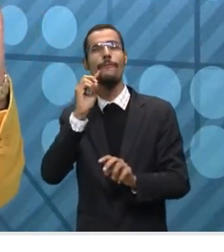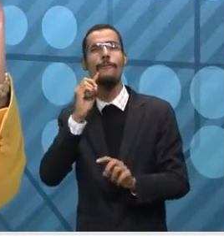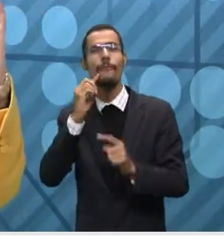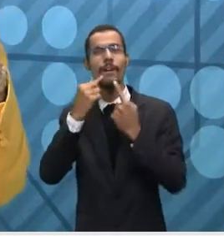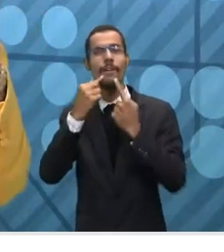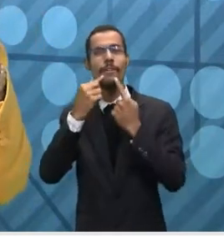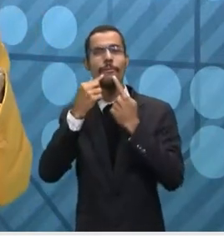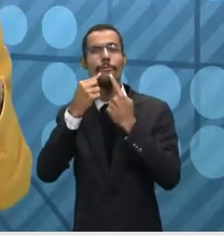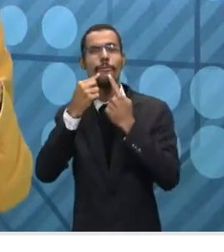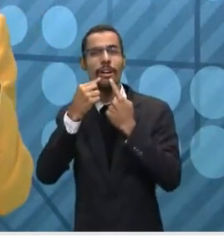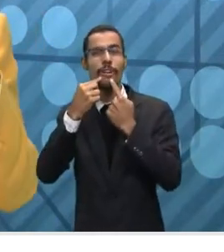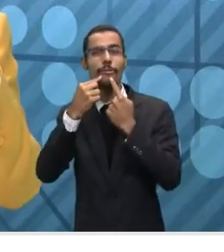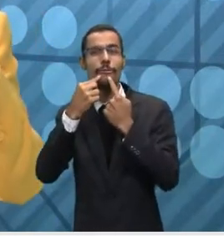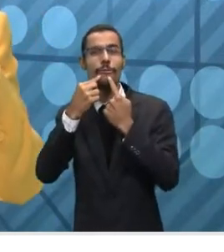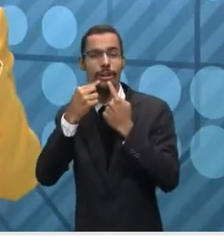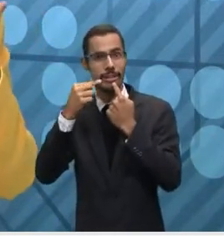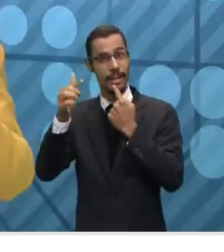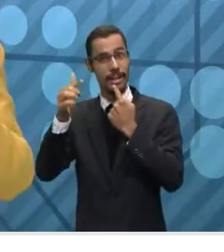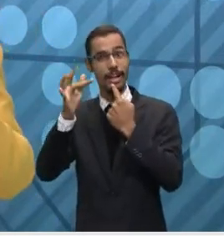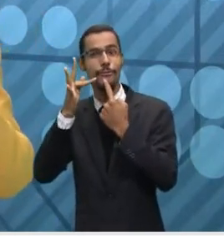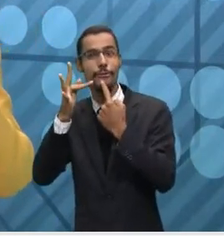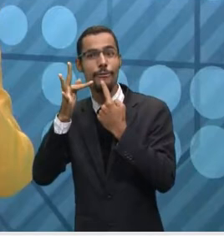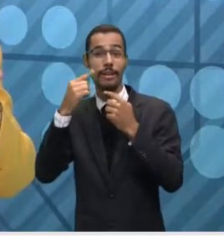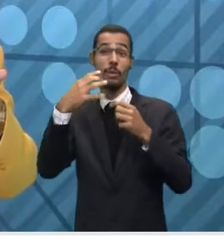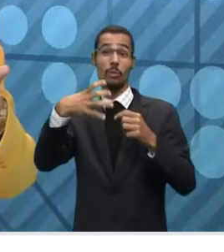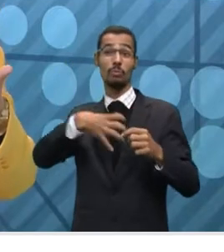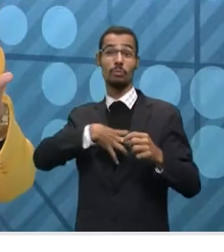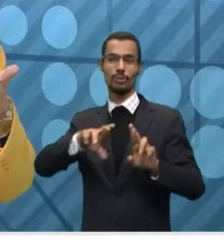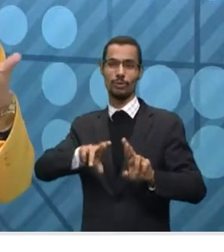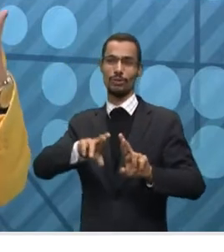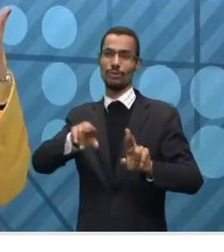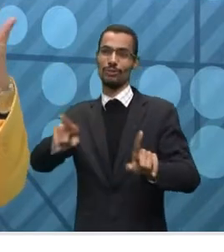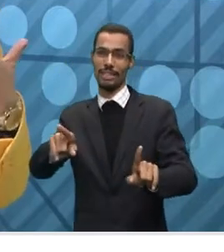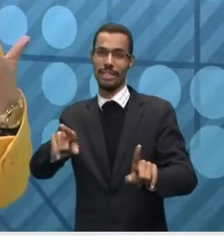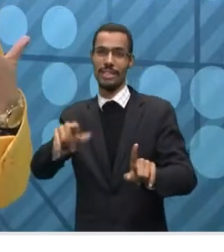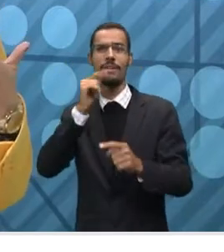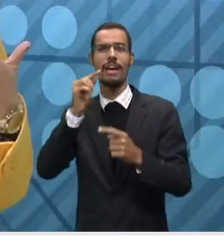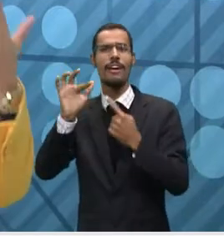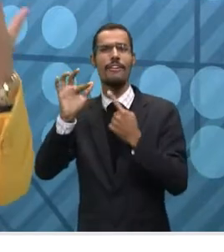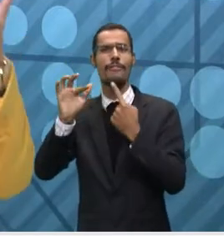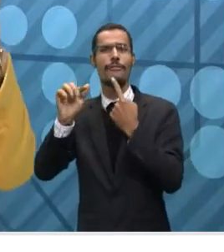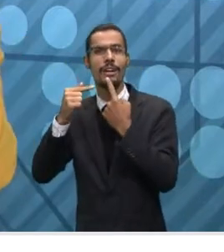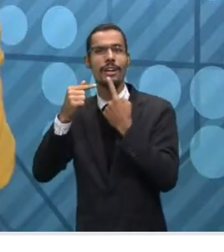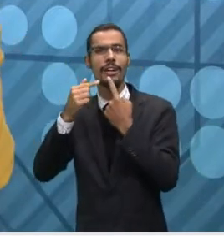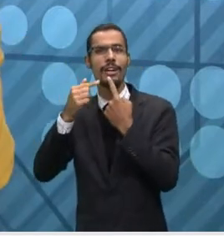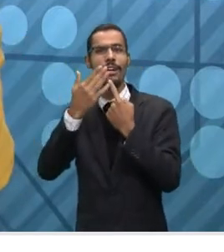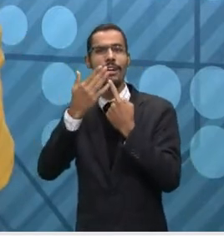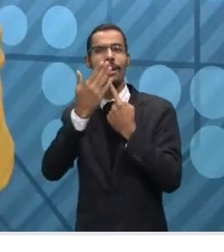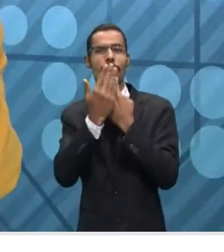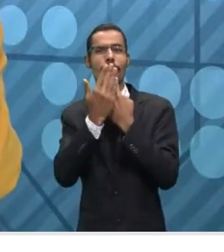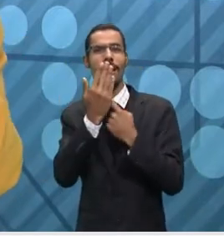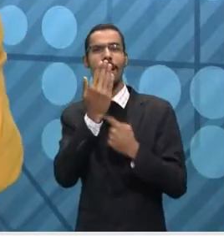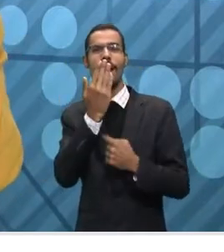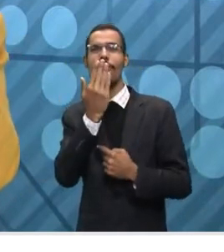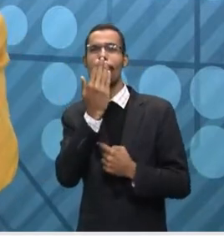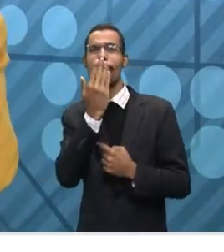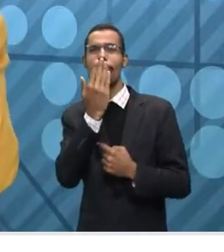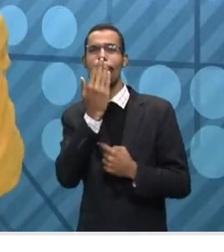o mesmo, mas o modo é diferente. Então, o F, você pode colocar a mão na frente da sua boca e